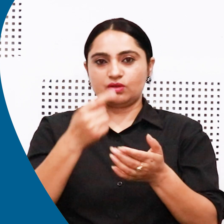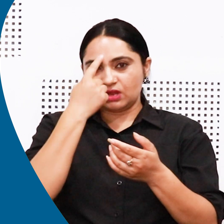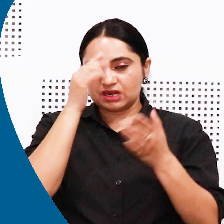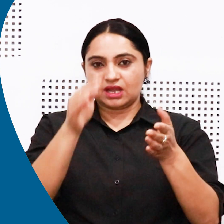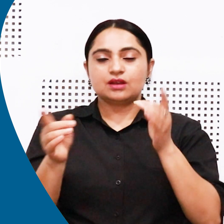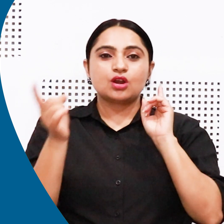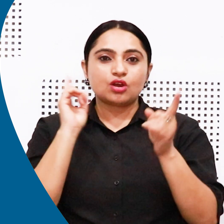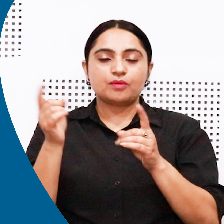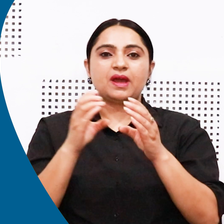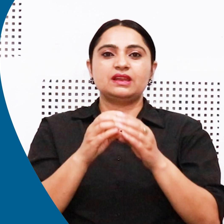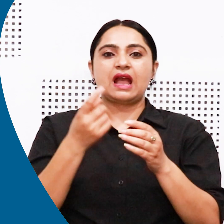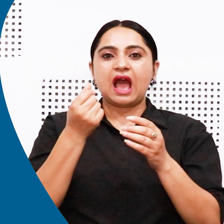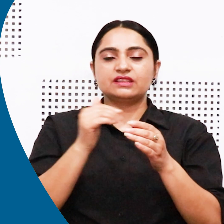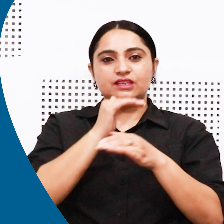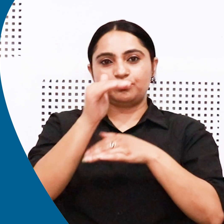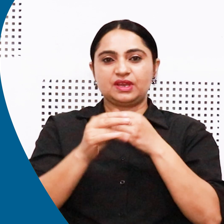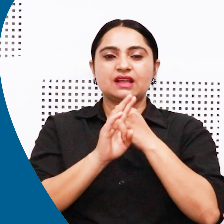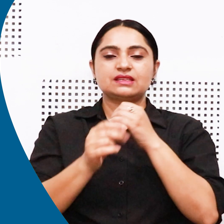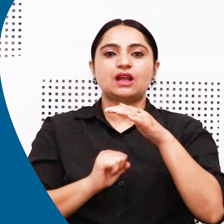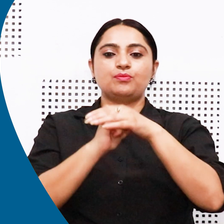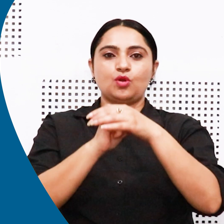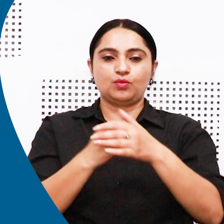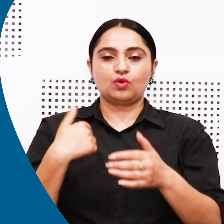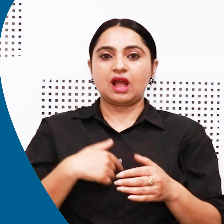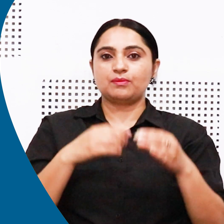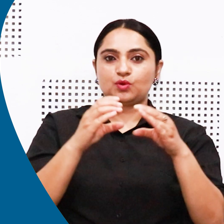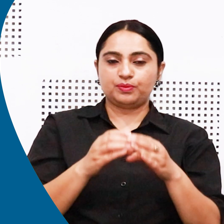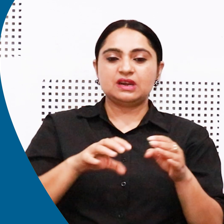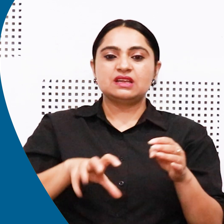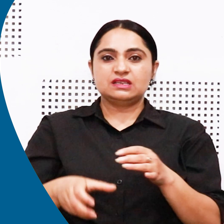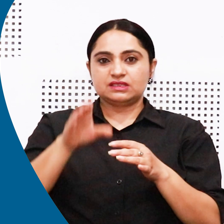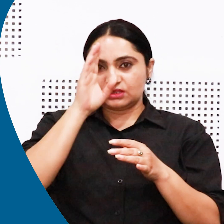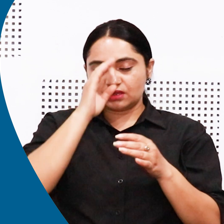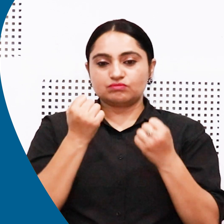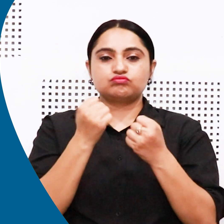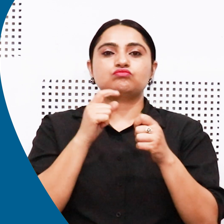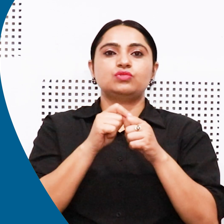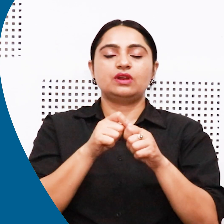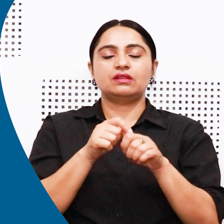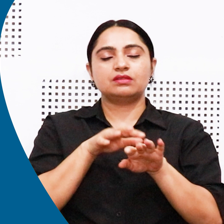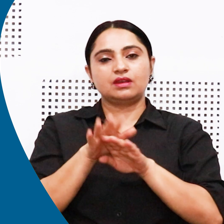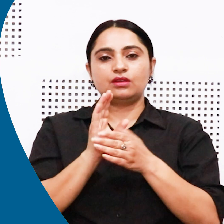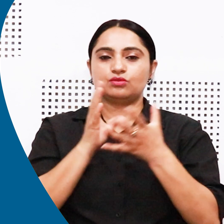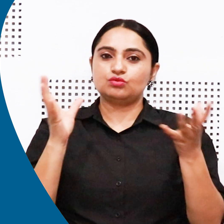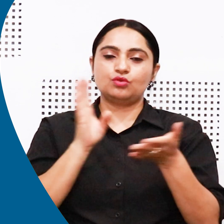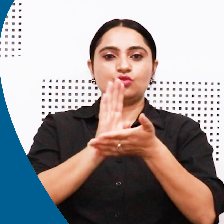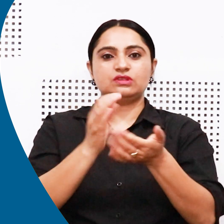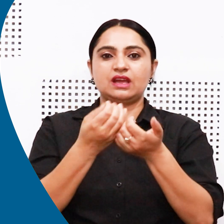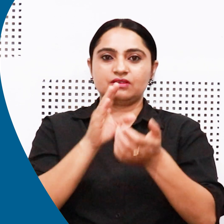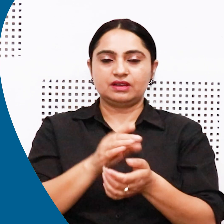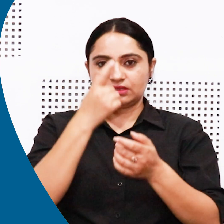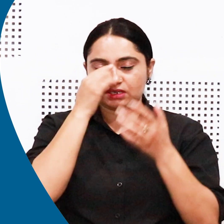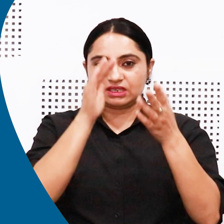विकास शाखा प्रमुख नन्द बहादुर केसी, यो हाम्रो पालिकाले स्थानीय सरकारहरूलाई सबलीकरण गर्न अत्यन्तै महत्त्वपूर्ण योगदान पुर्याएको छ। हाम्रो टिकापुरको